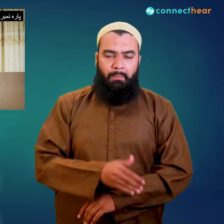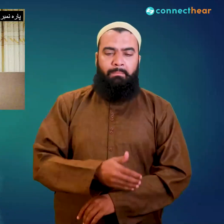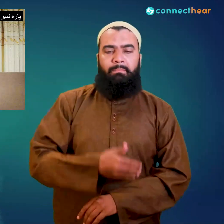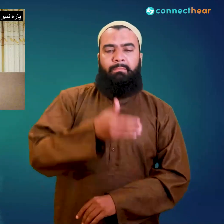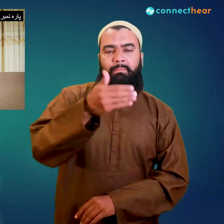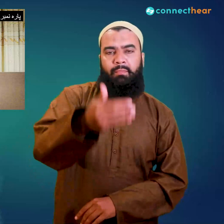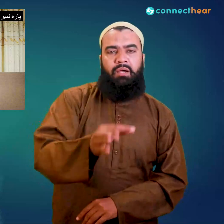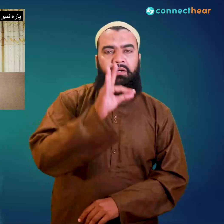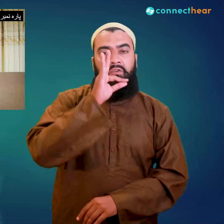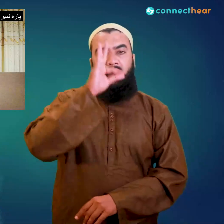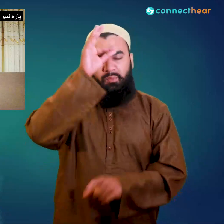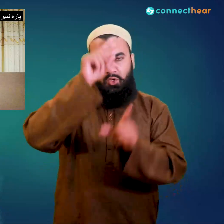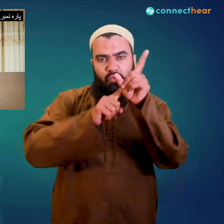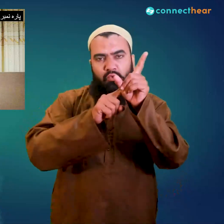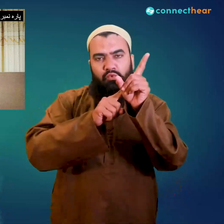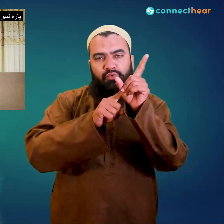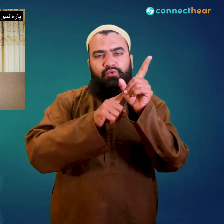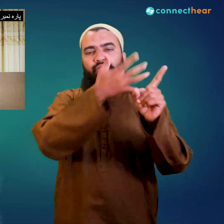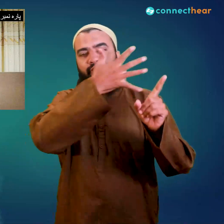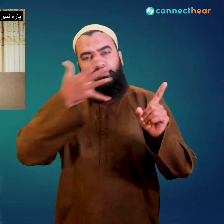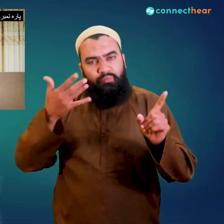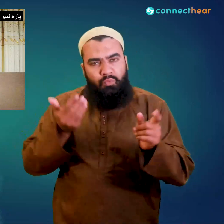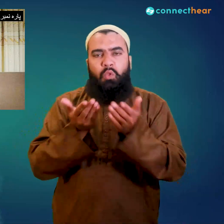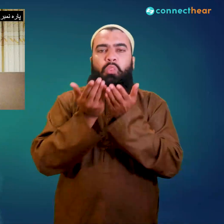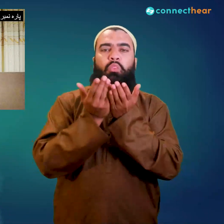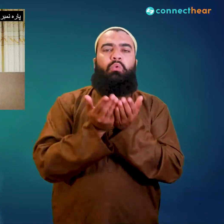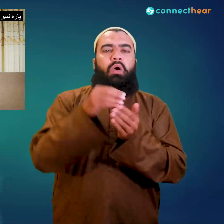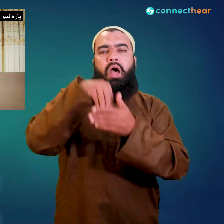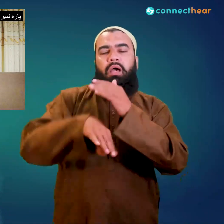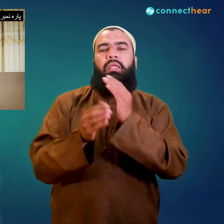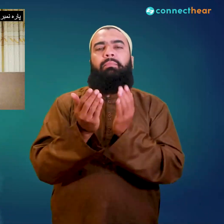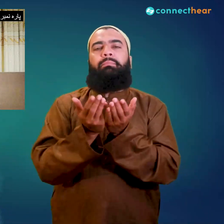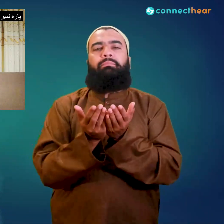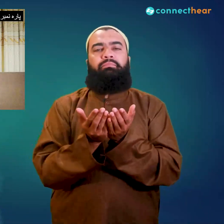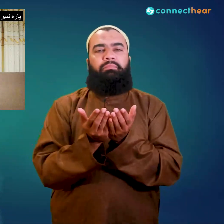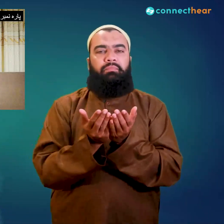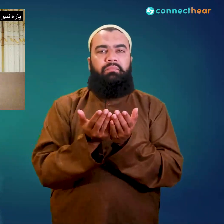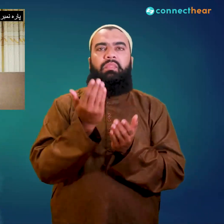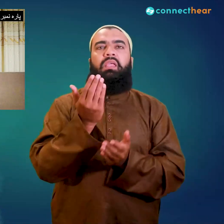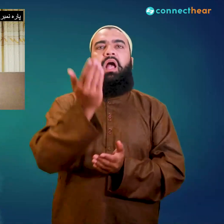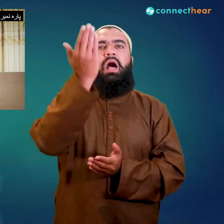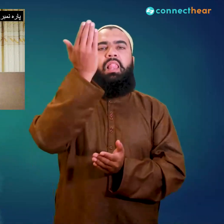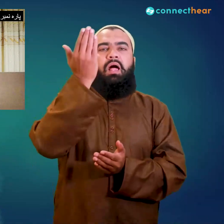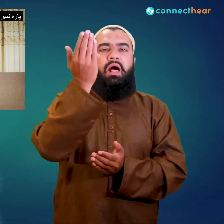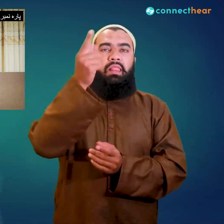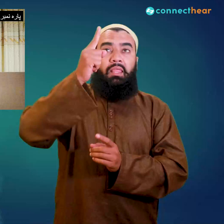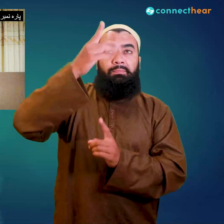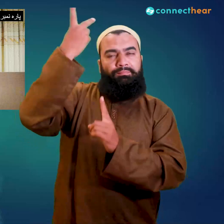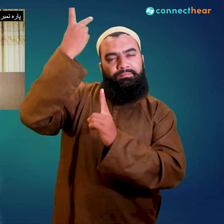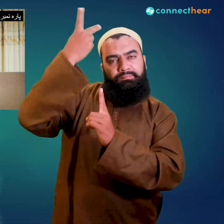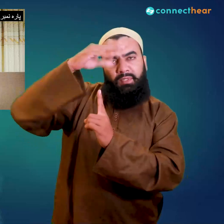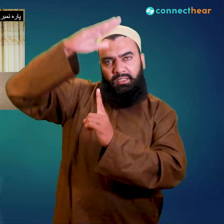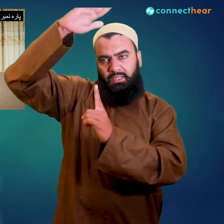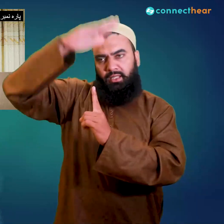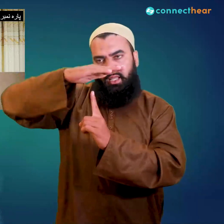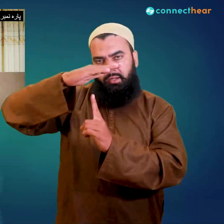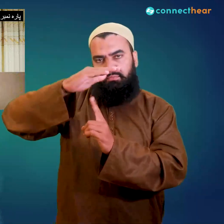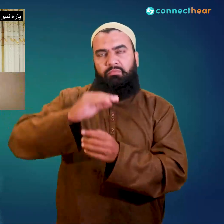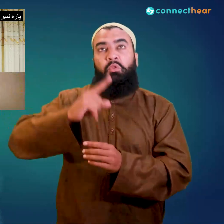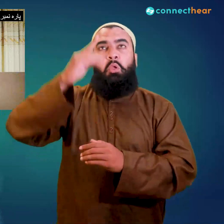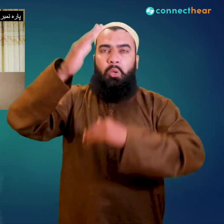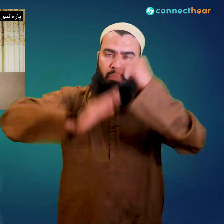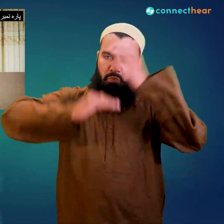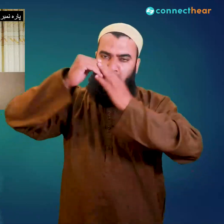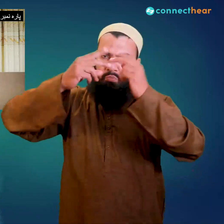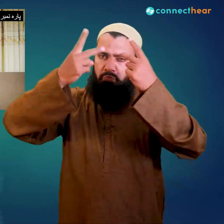میں مذکور ہے کہ انہوں نے اللہ سے دعا کی کہ اے میرے رب، تیرا احسان اور تیری